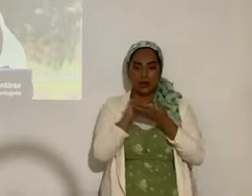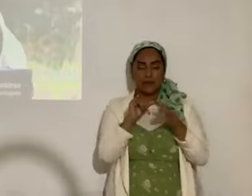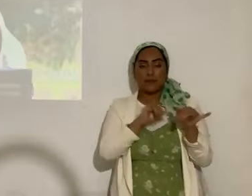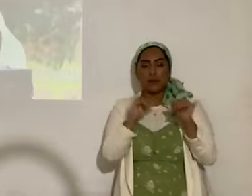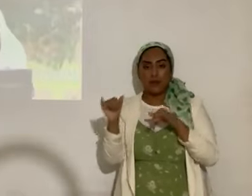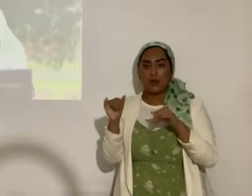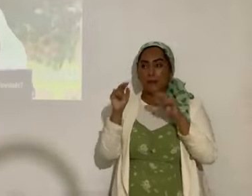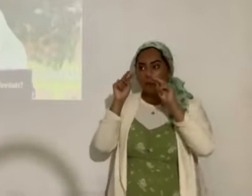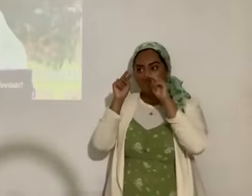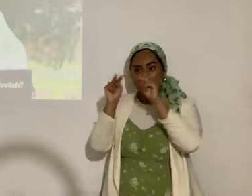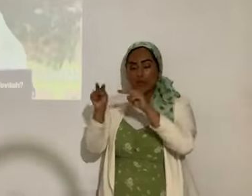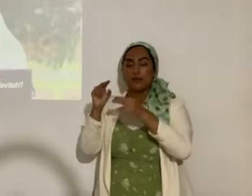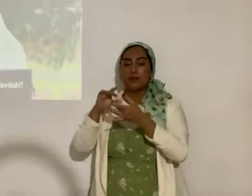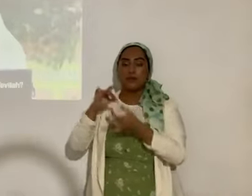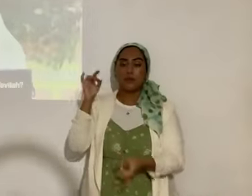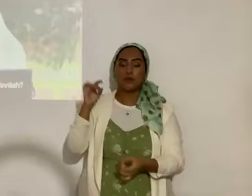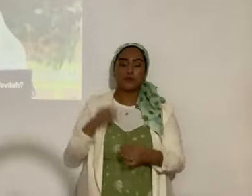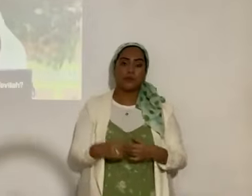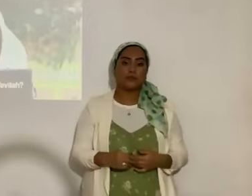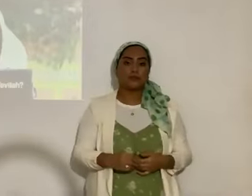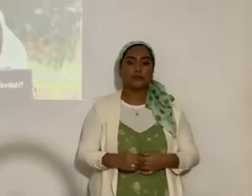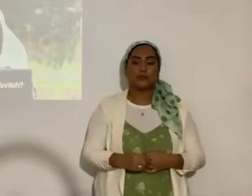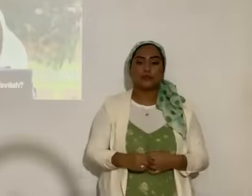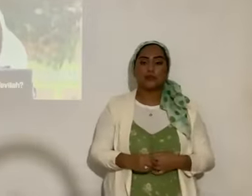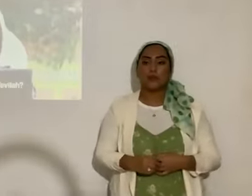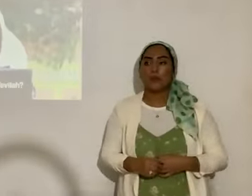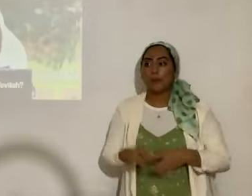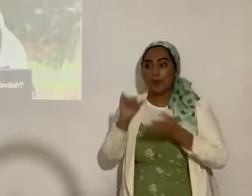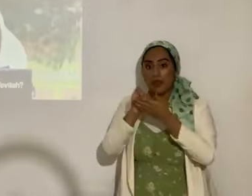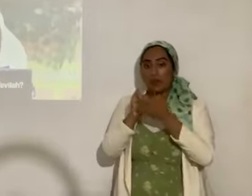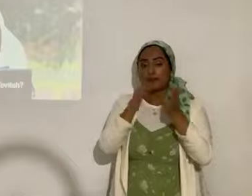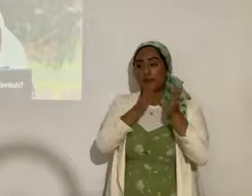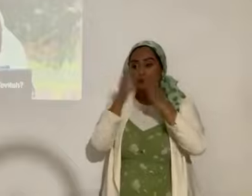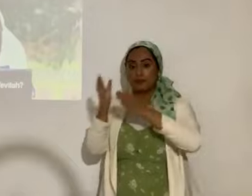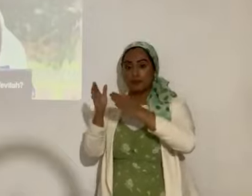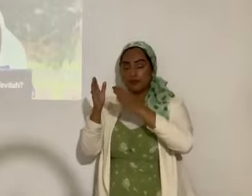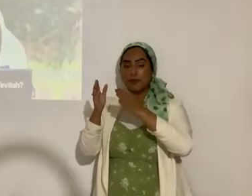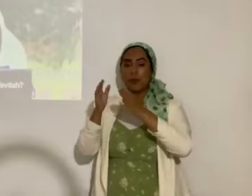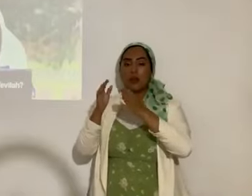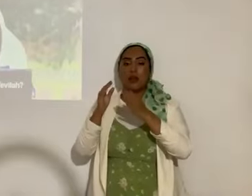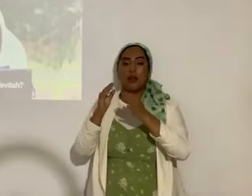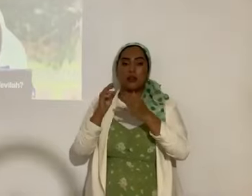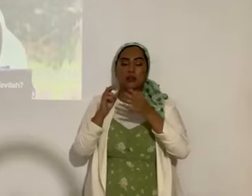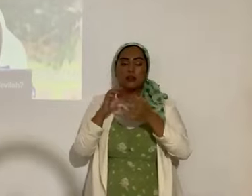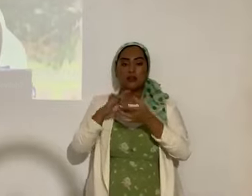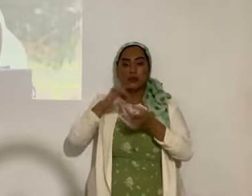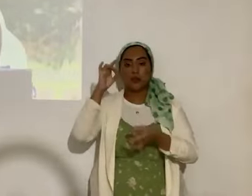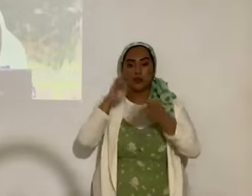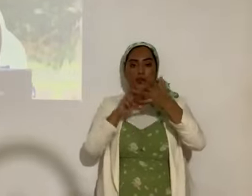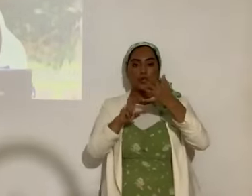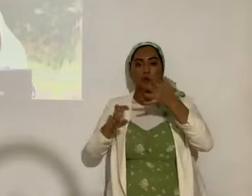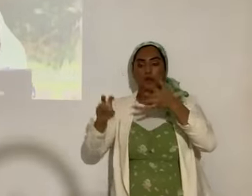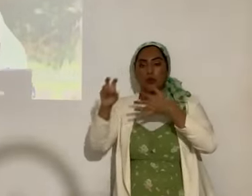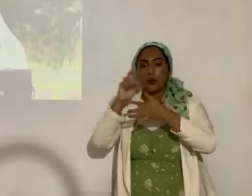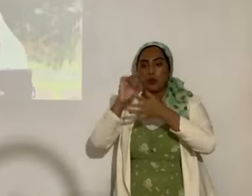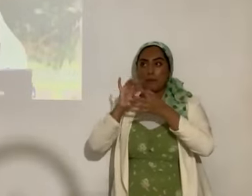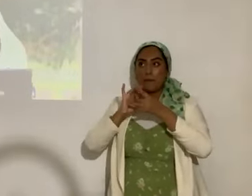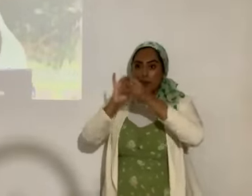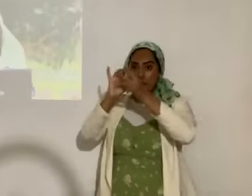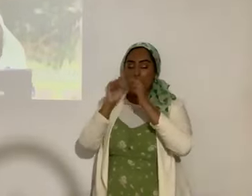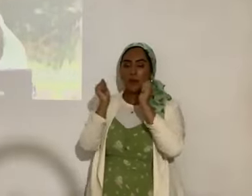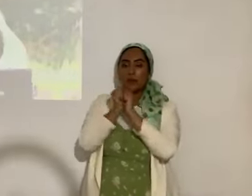poner los ojos en lo espiritual Y eso te lleva a la santidad te lleva a un crecimiento espiritual a una Comunión